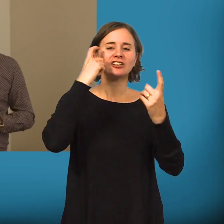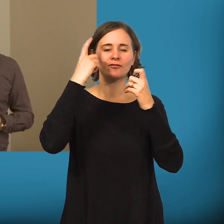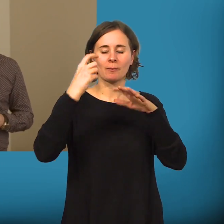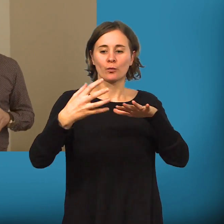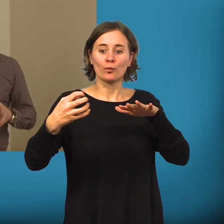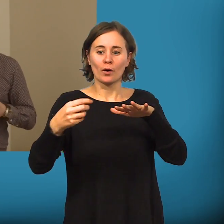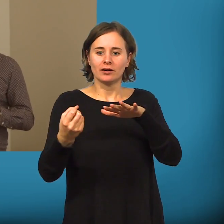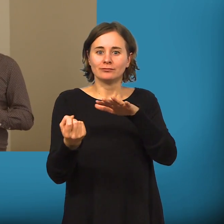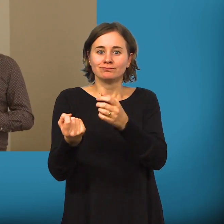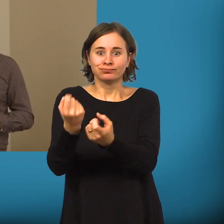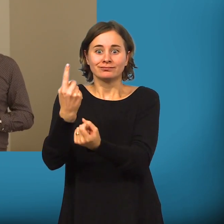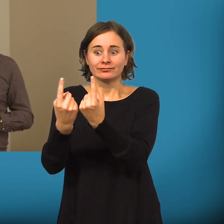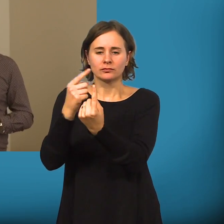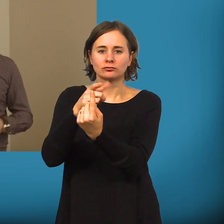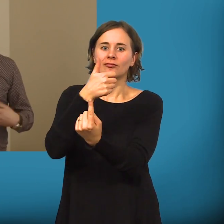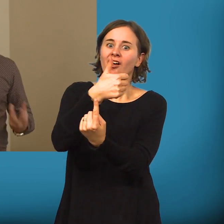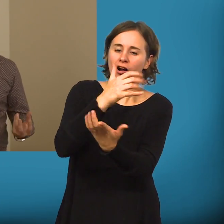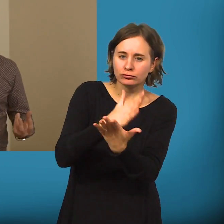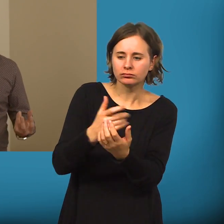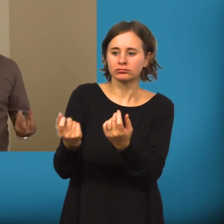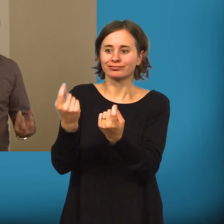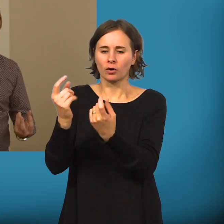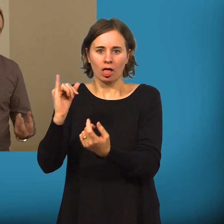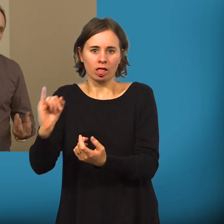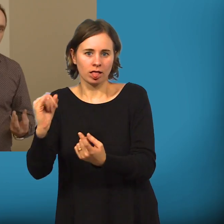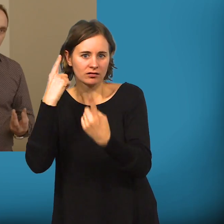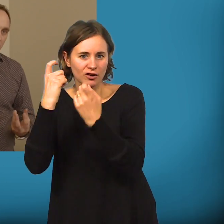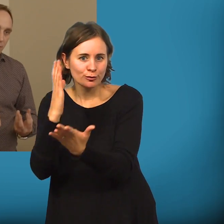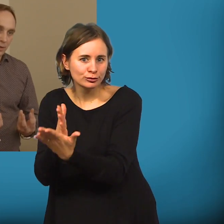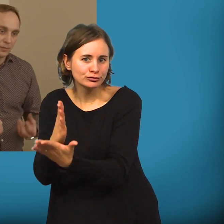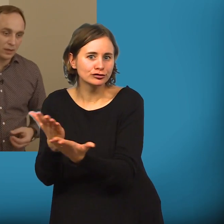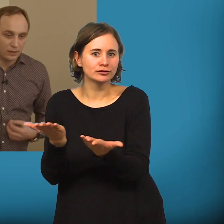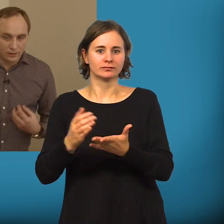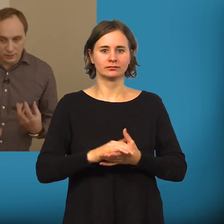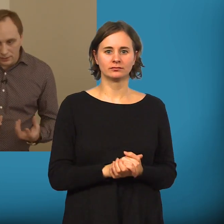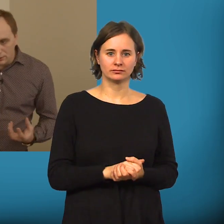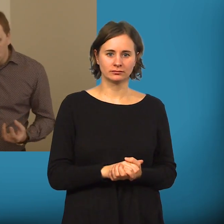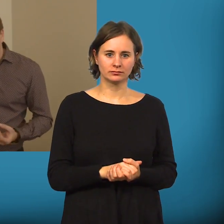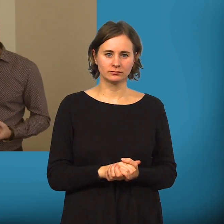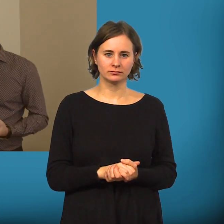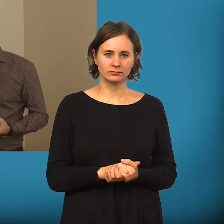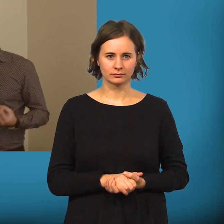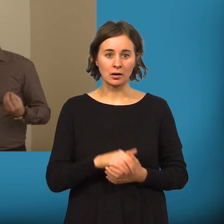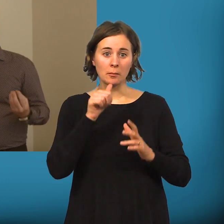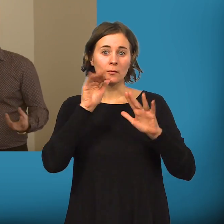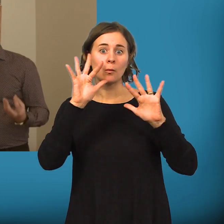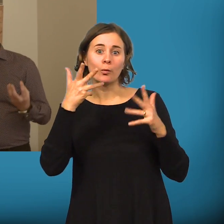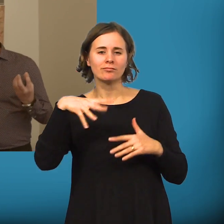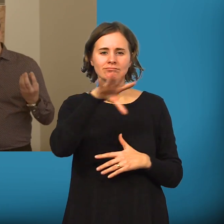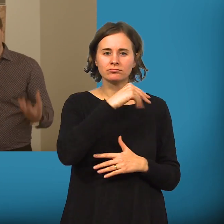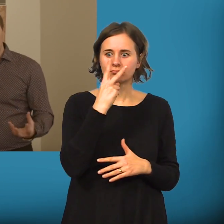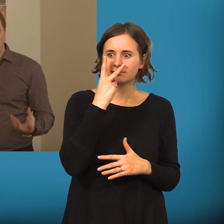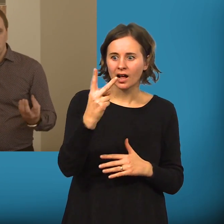atvejais šitas vakumas užsipildo patikimą informaciją, kitais atvejais nepatikimą. Jeigu mes matome,